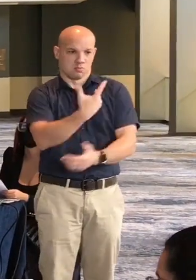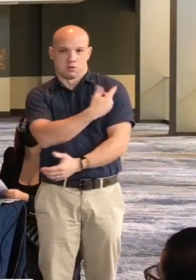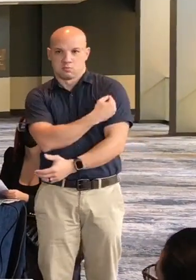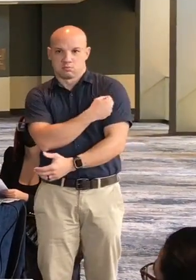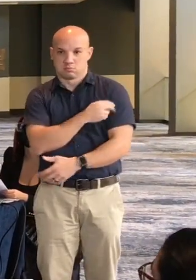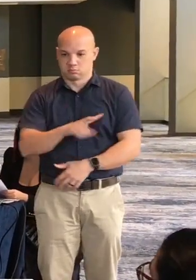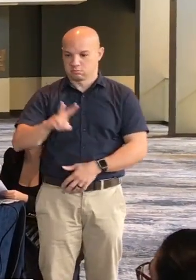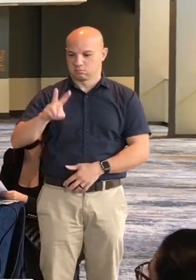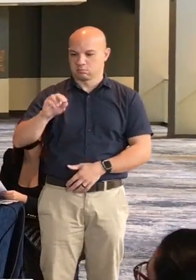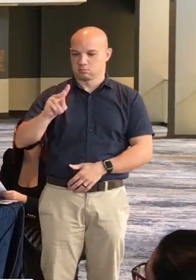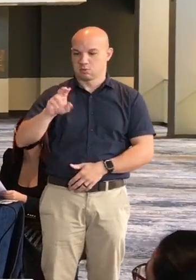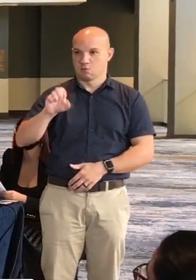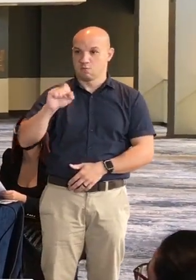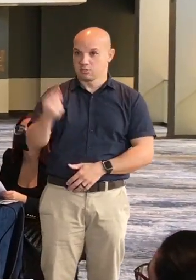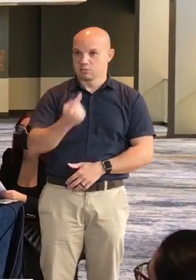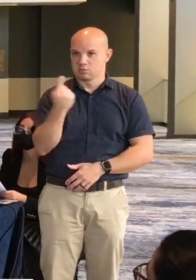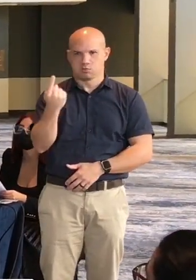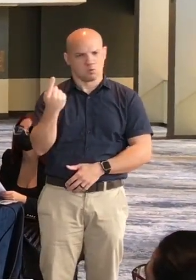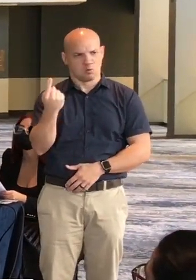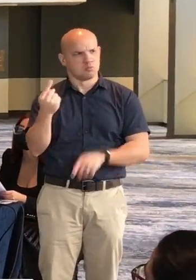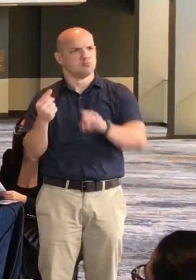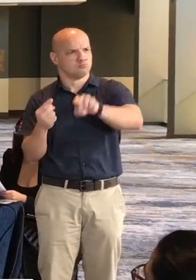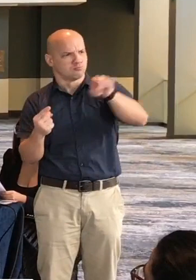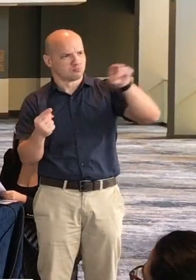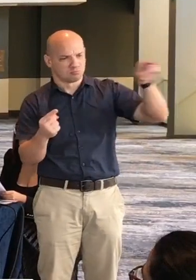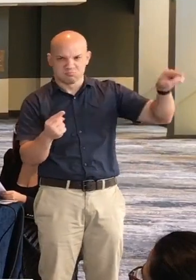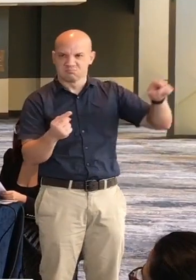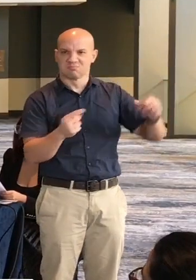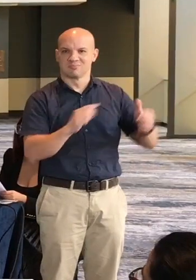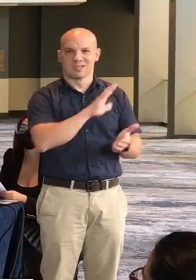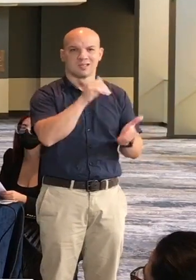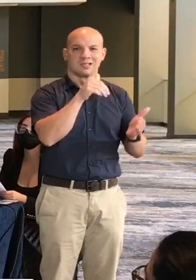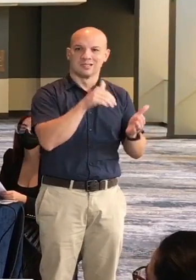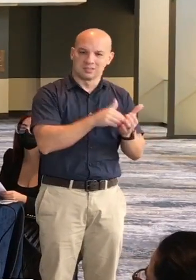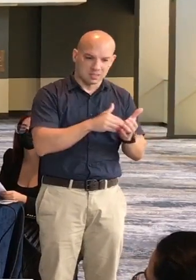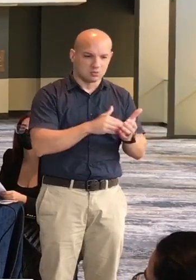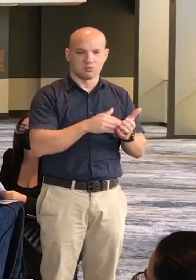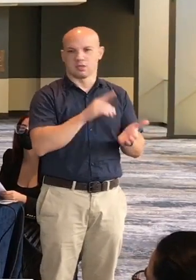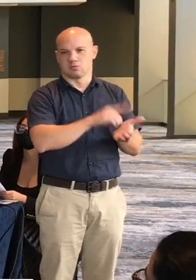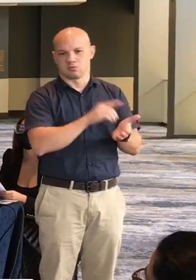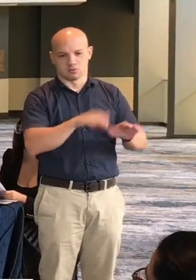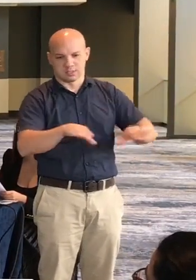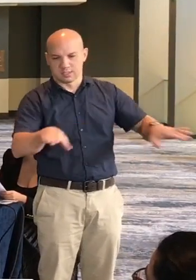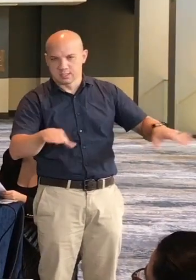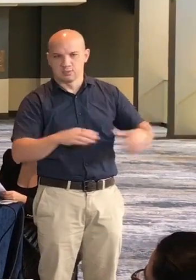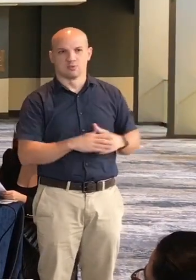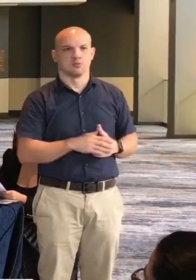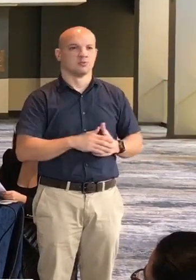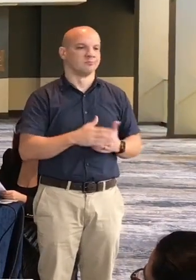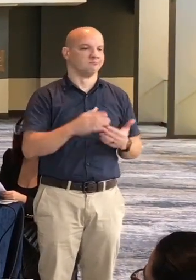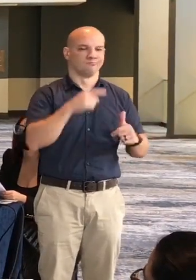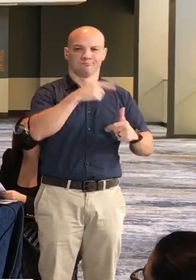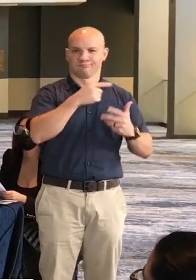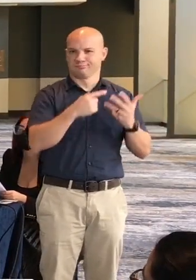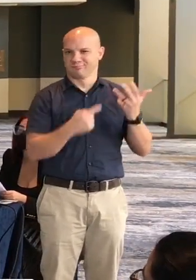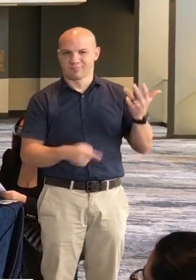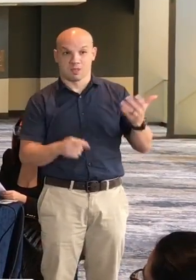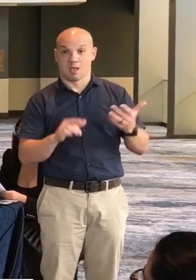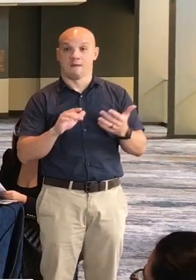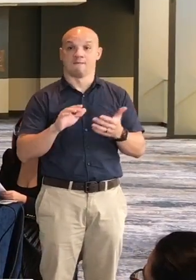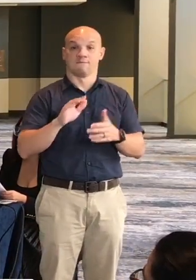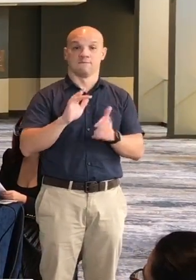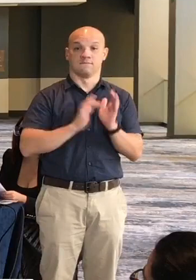es Voces el que está llevando la vacunación, tenemos centros pediátricos, tenemos los centros 330, tenemos las cadenas de